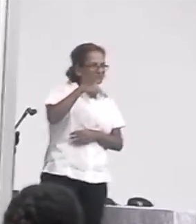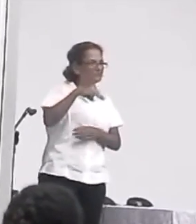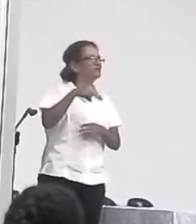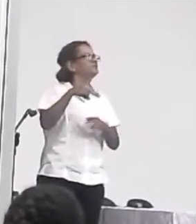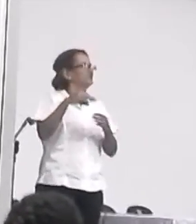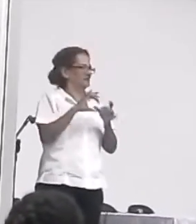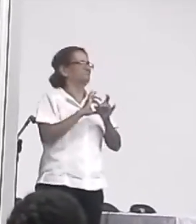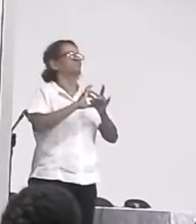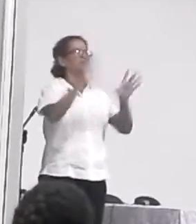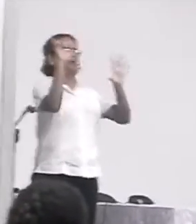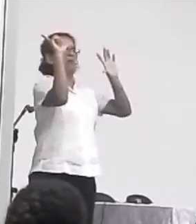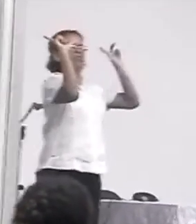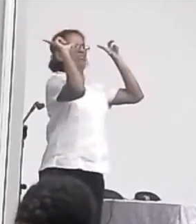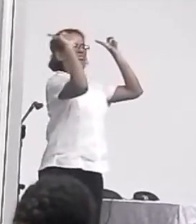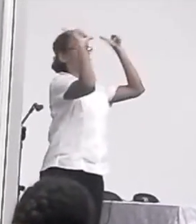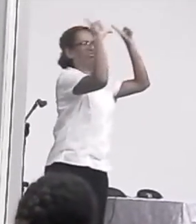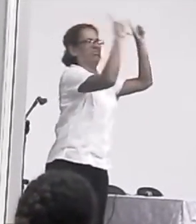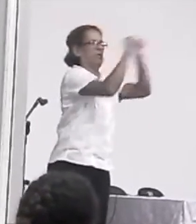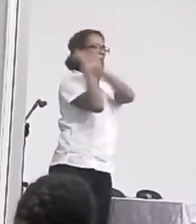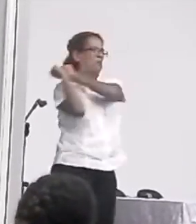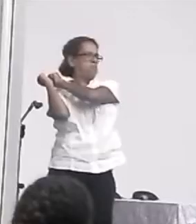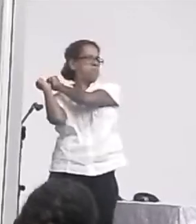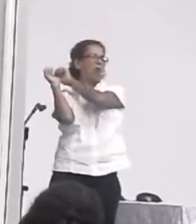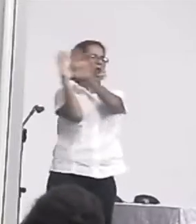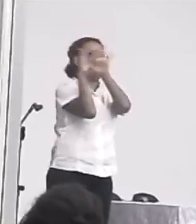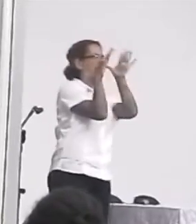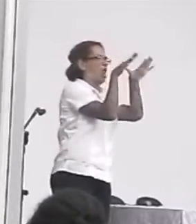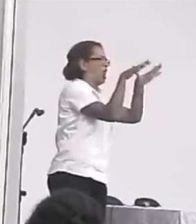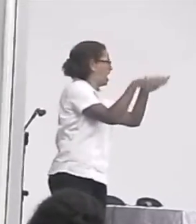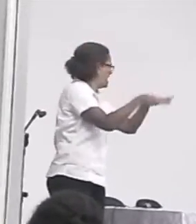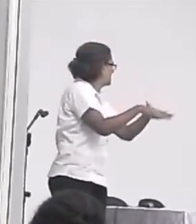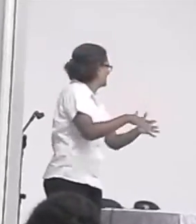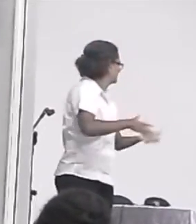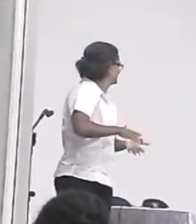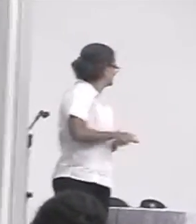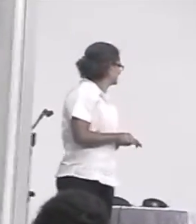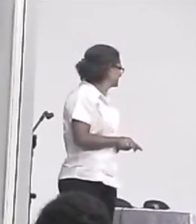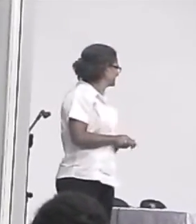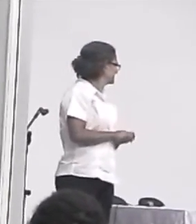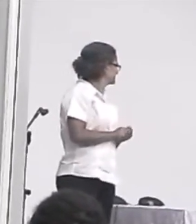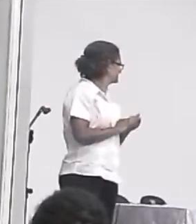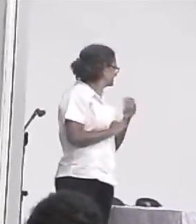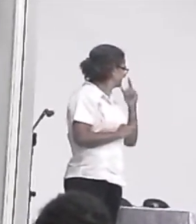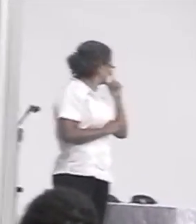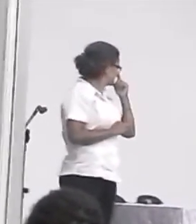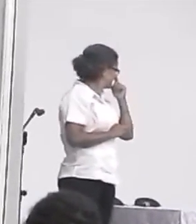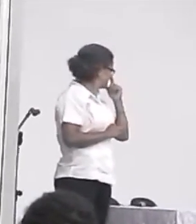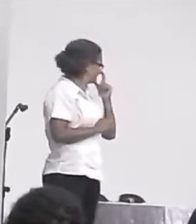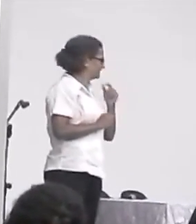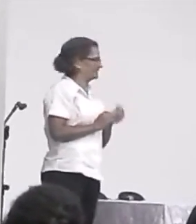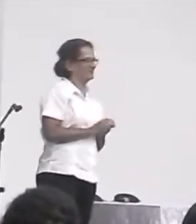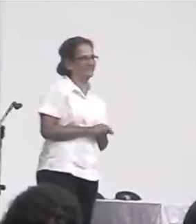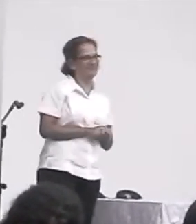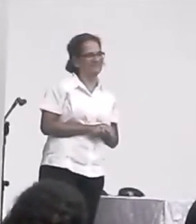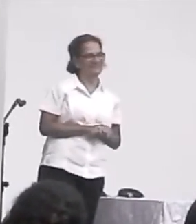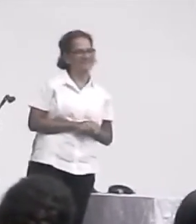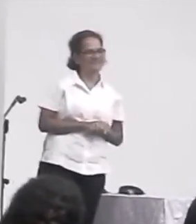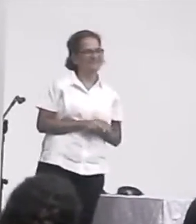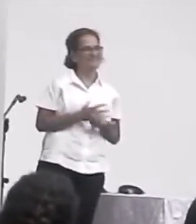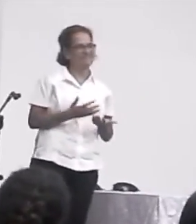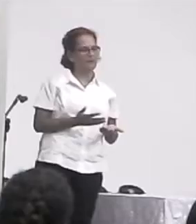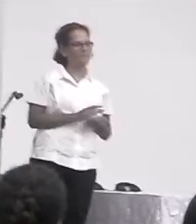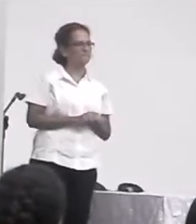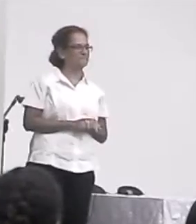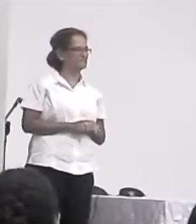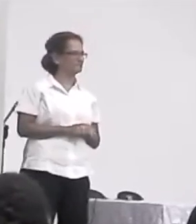já. Você dá uma congestão muito grande, porque vou usar agora a palavra congestão. Bom, como a gente pode traduzir